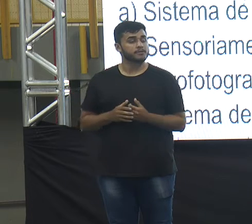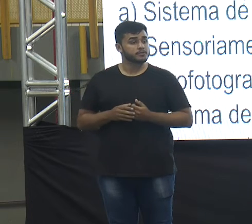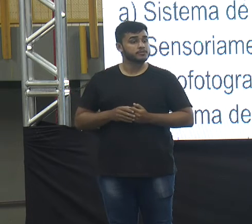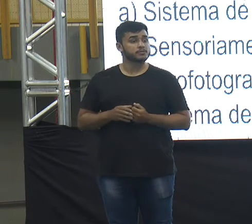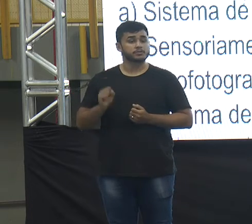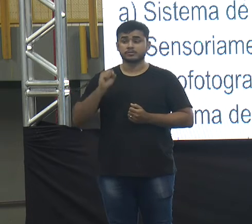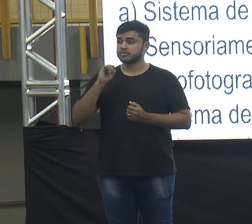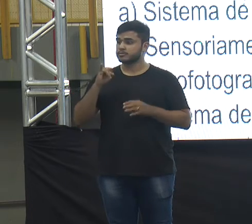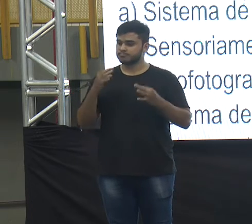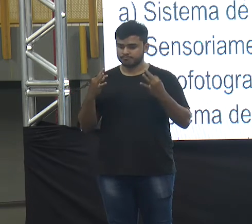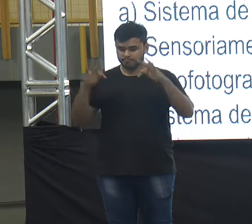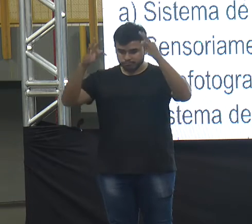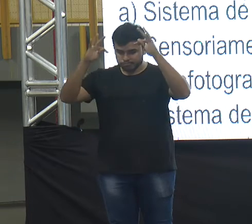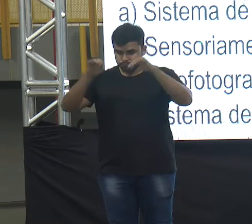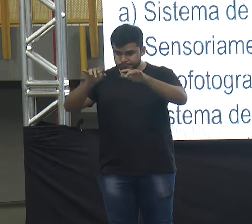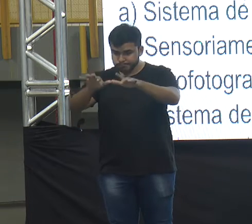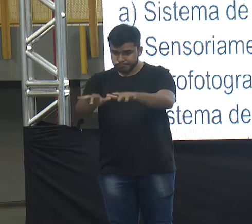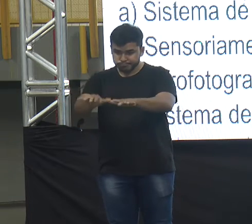com tecnologia digital.